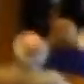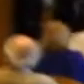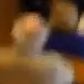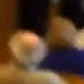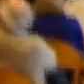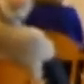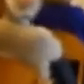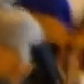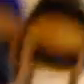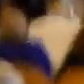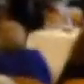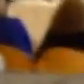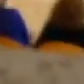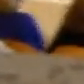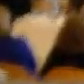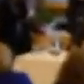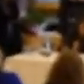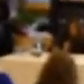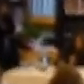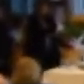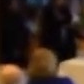distinguir en la facultad política